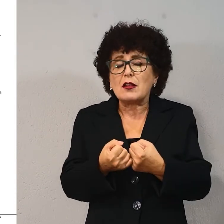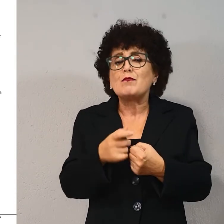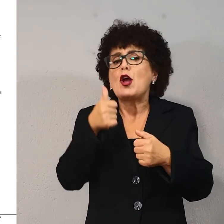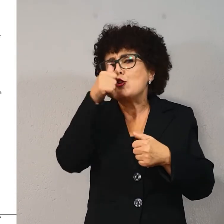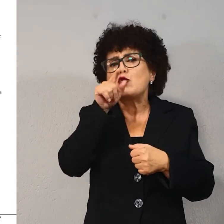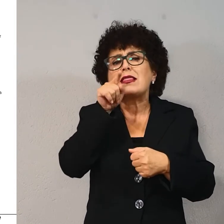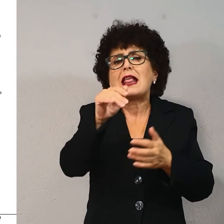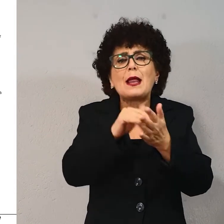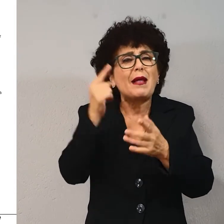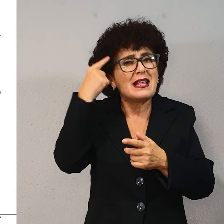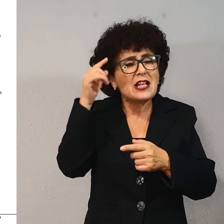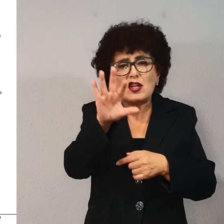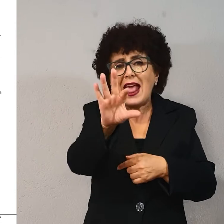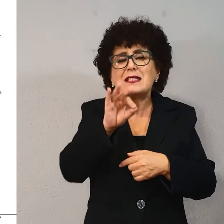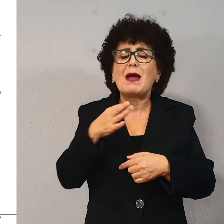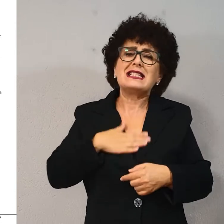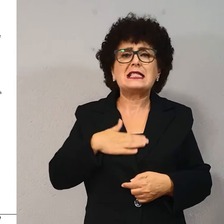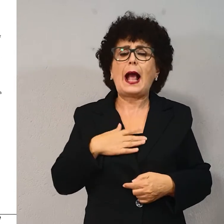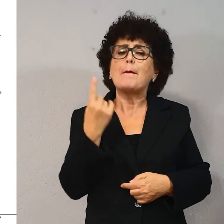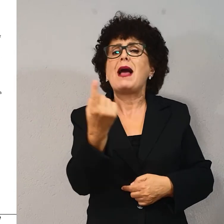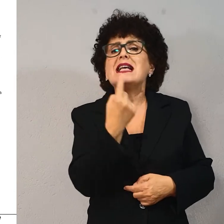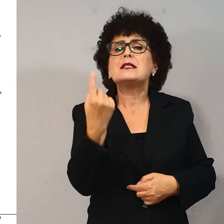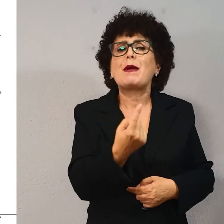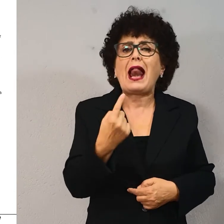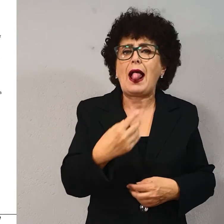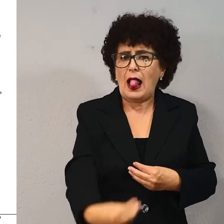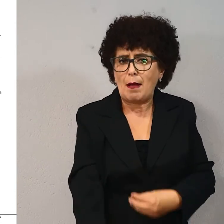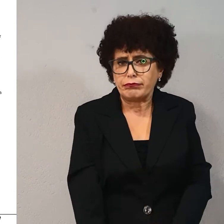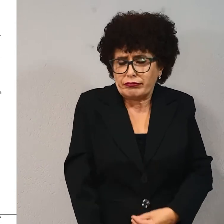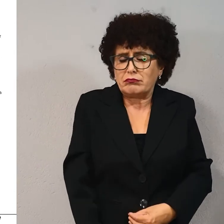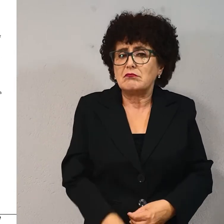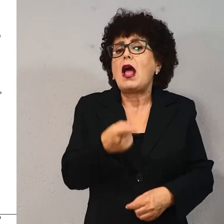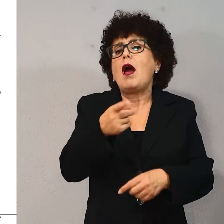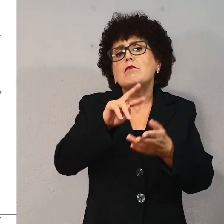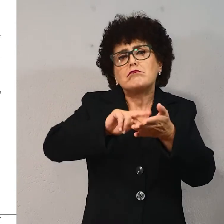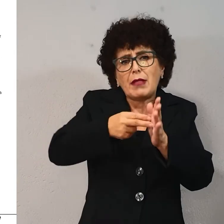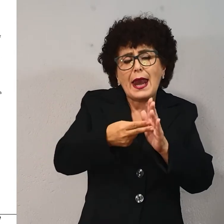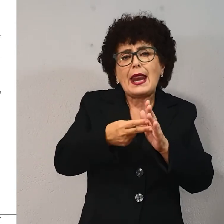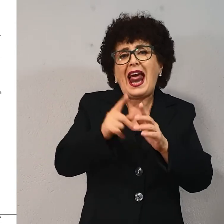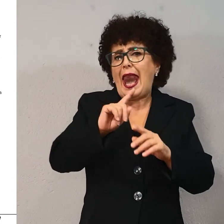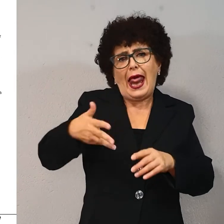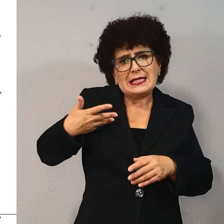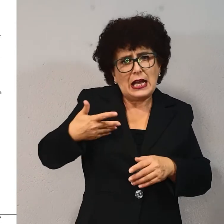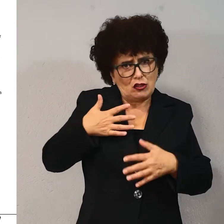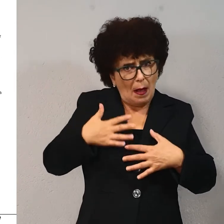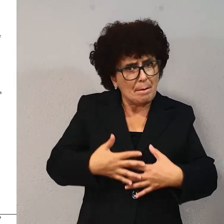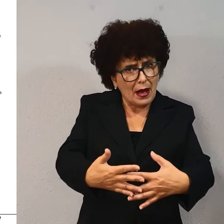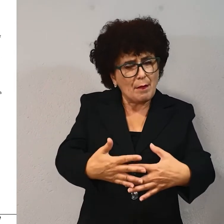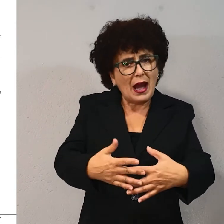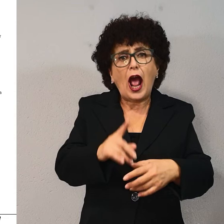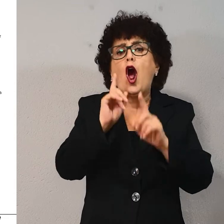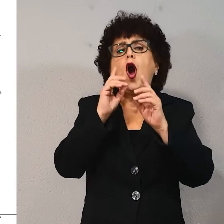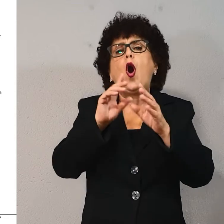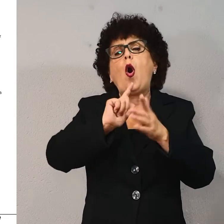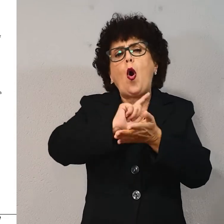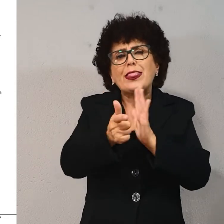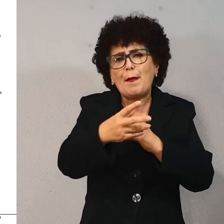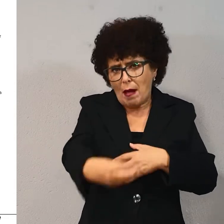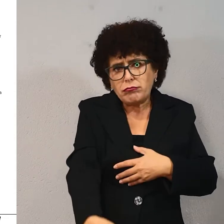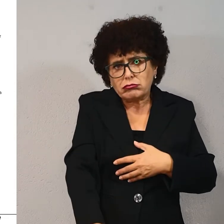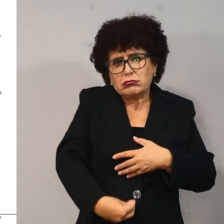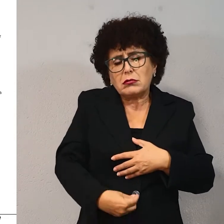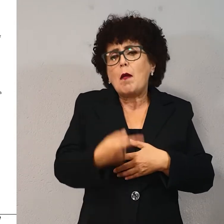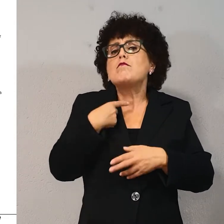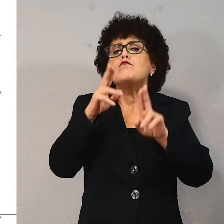знаеш пред да го одбереш овој метод? Спиралата штити од непланирана бременост веднаш по апликацијата и може